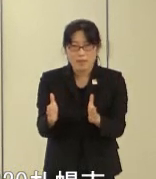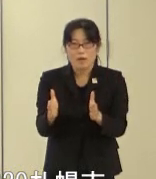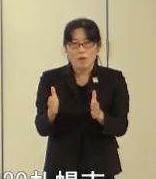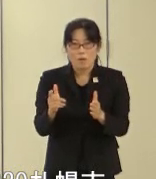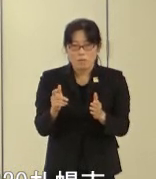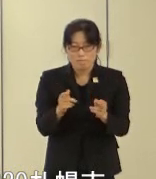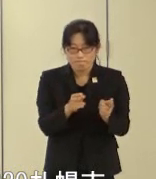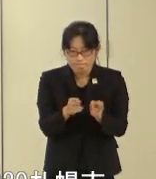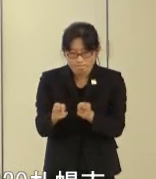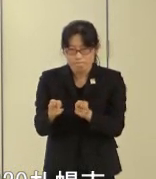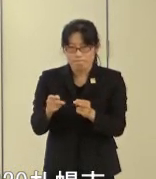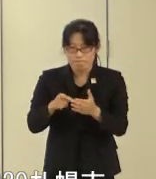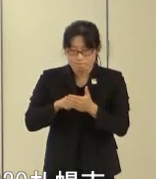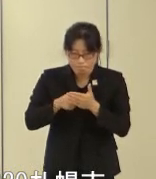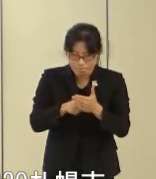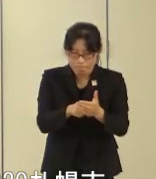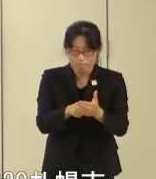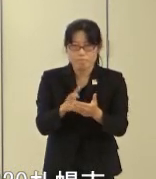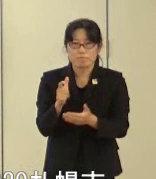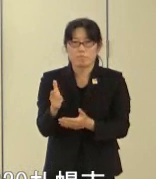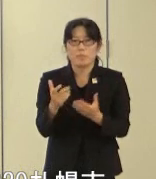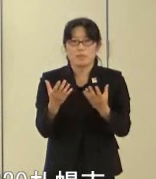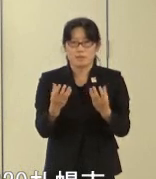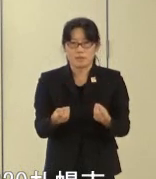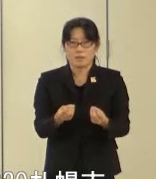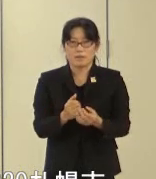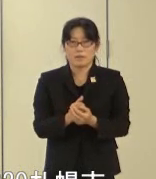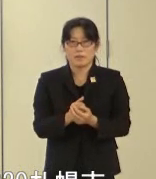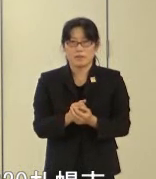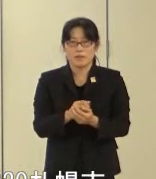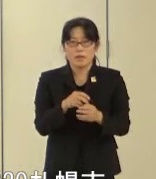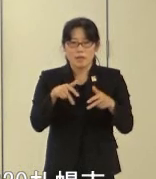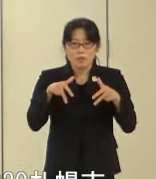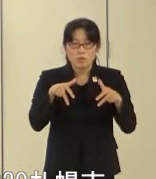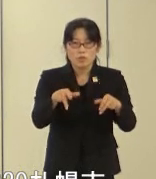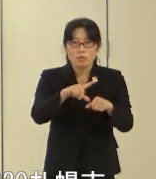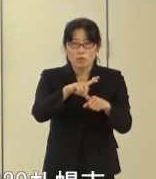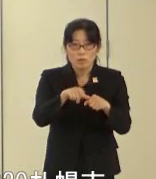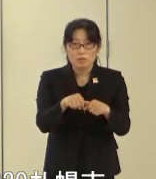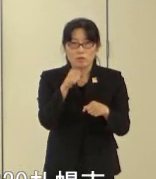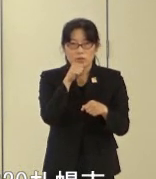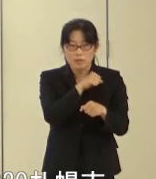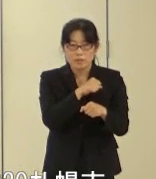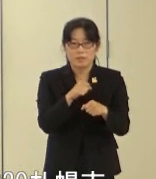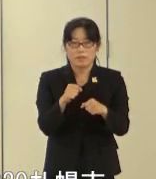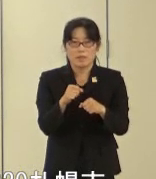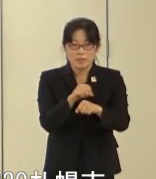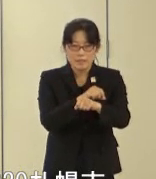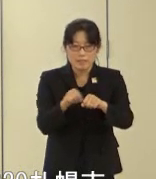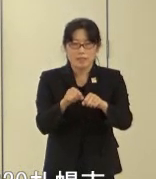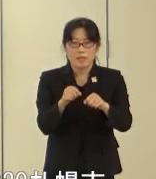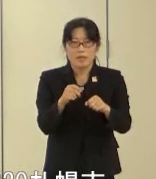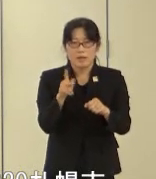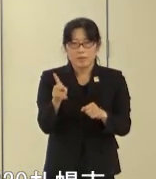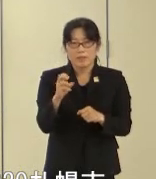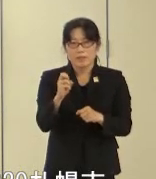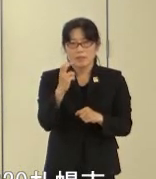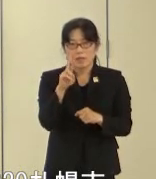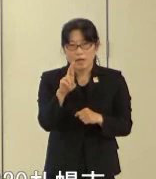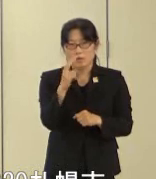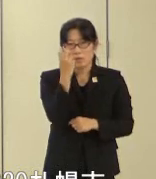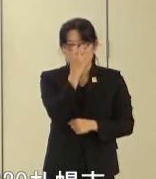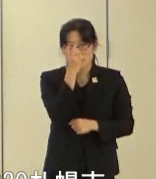いりました。これまでこのすすきの地区の臨時の PCR 検査センターと店舗単